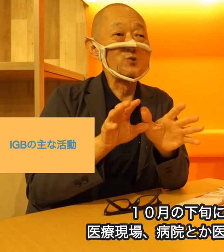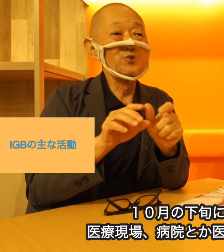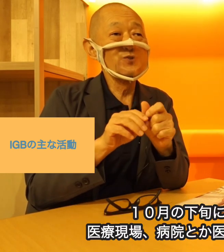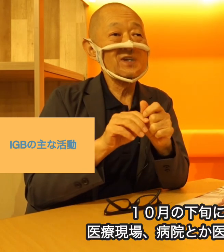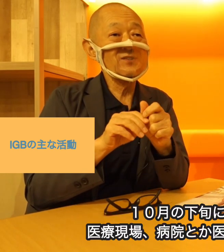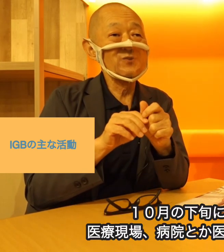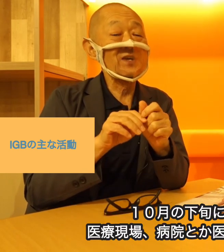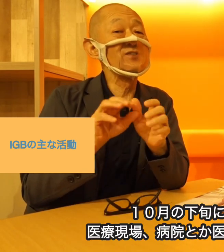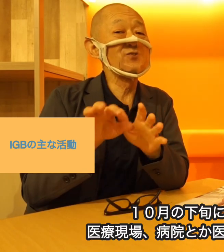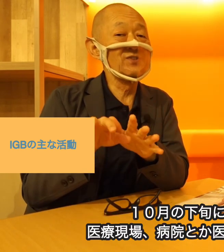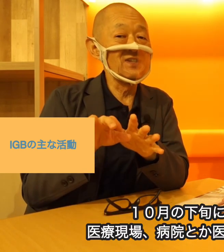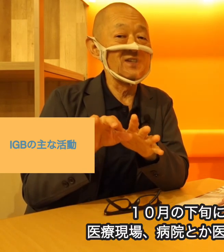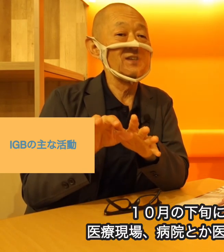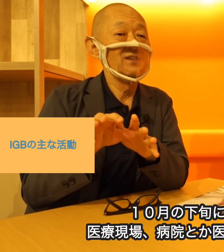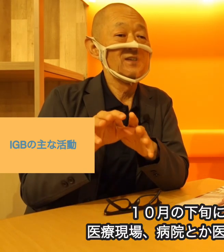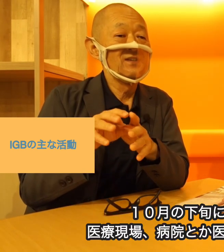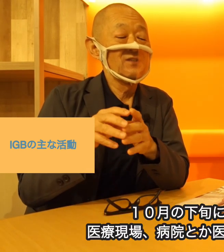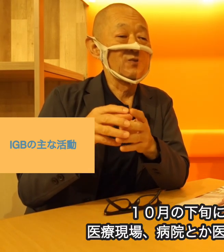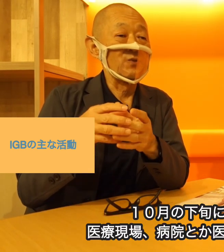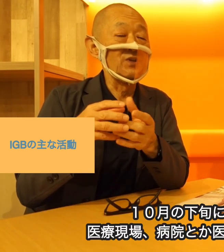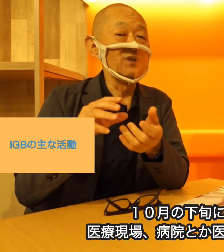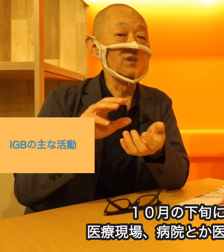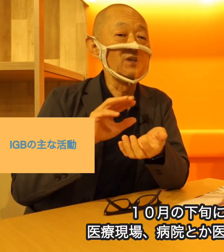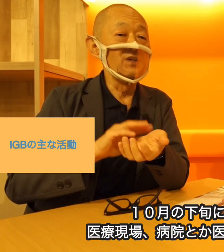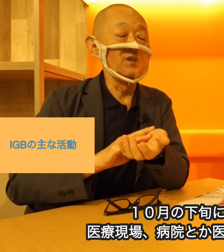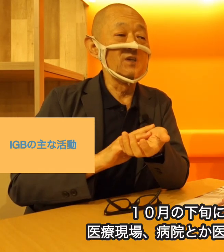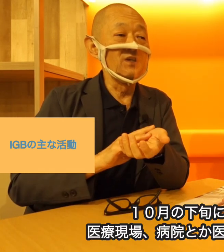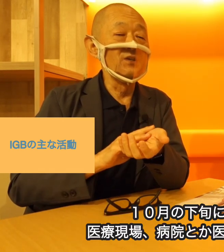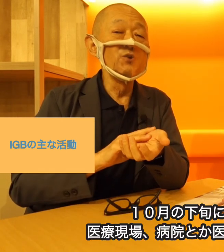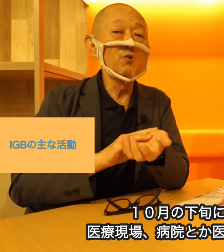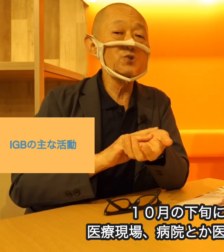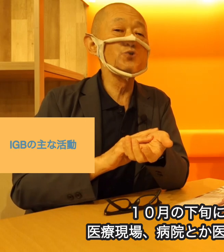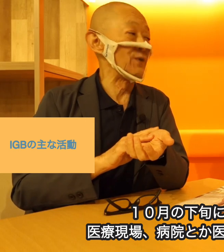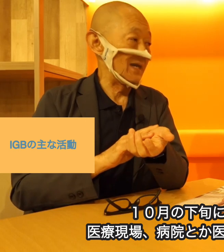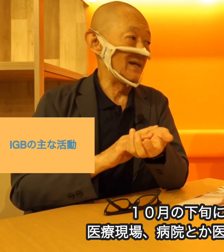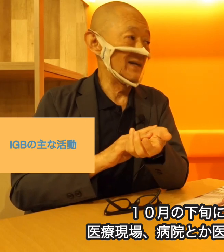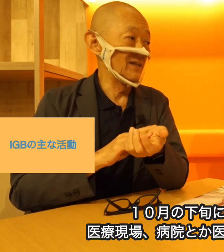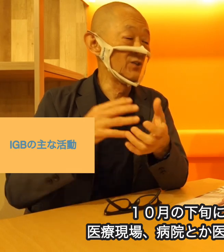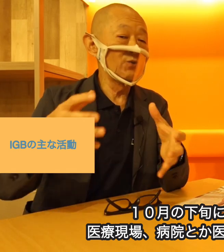10月の下旬にその医療手話、医療現